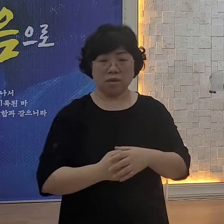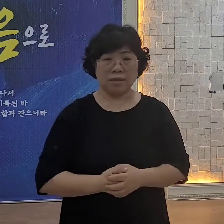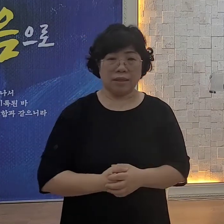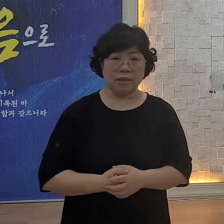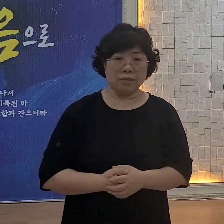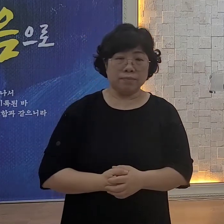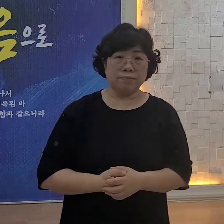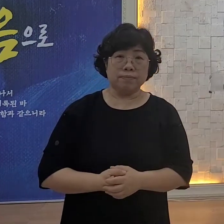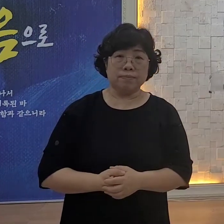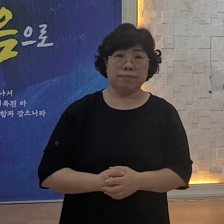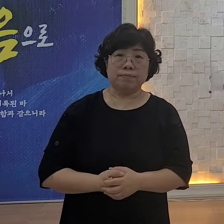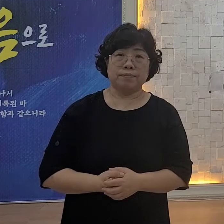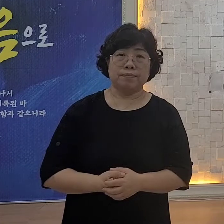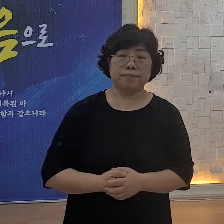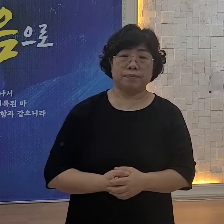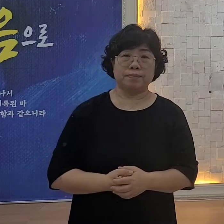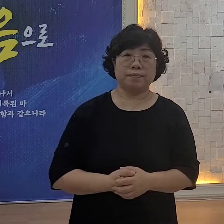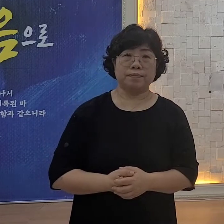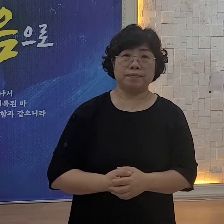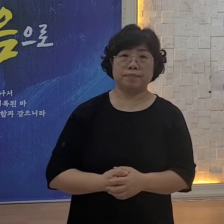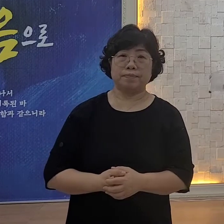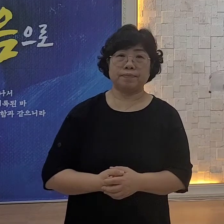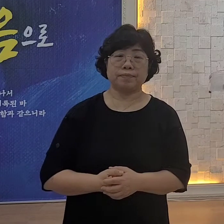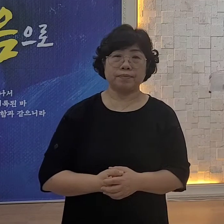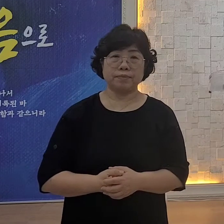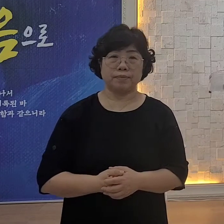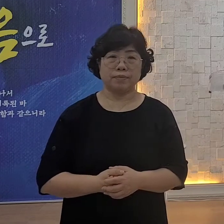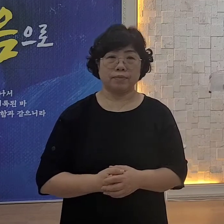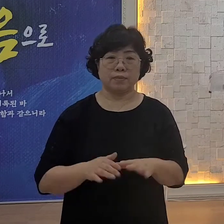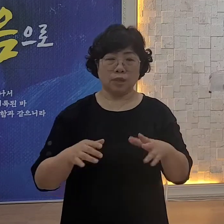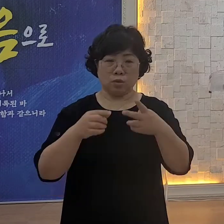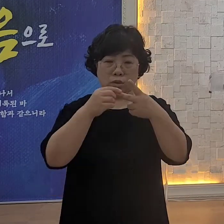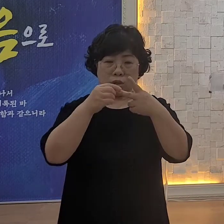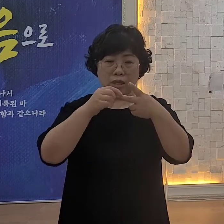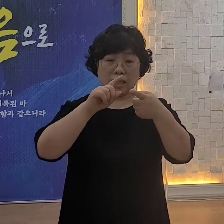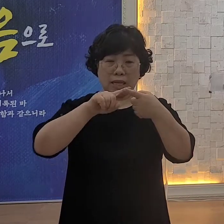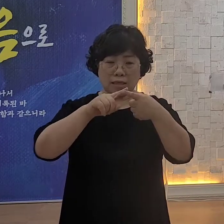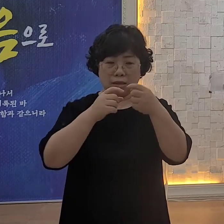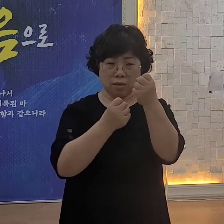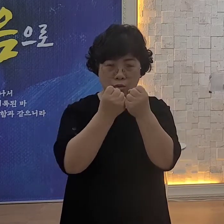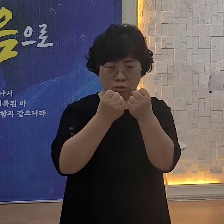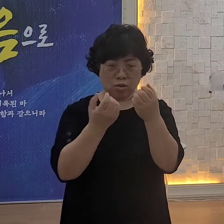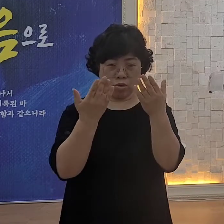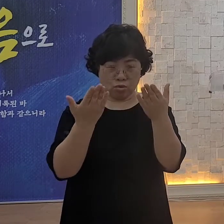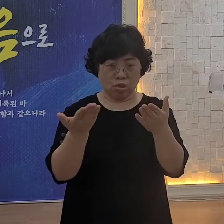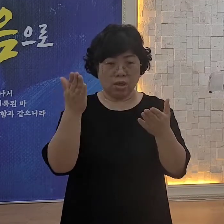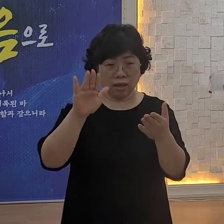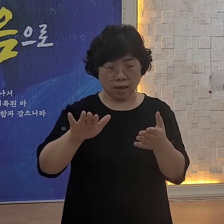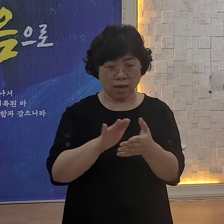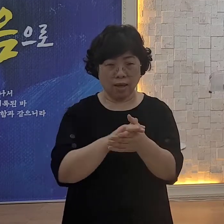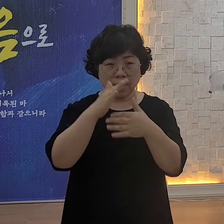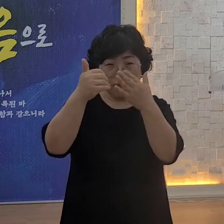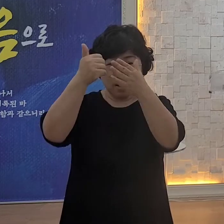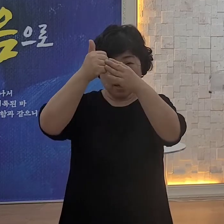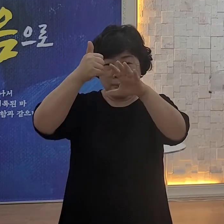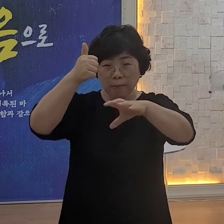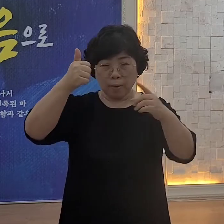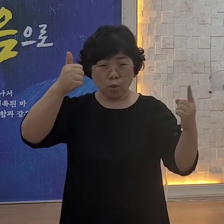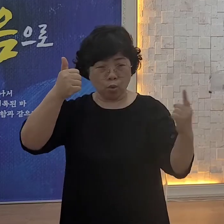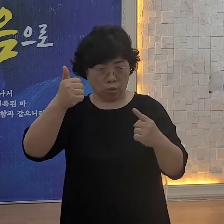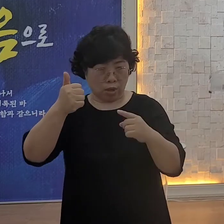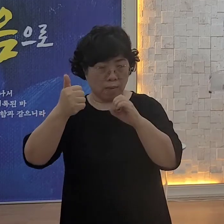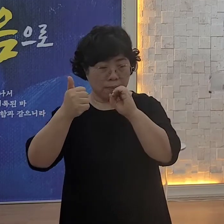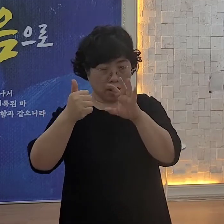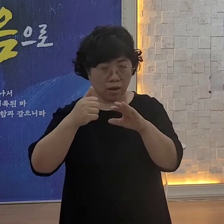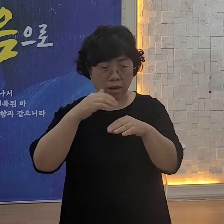하나님께 나아가는 특권을 이제 오늘 제가 두 번째로 이렇게 소개하게 되는데, 이 하나님께 나아간다는 이 특권을 우리가 아는